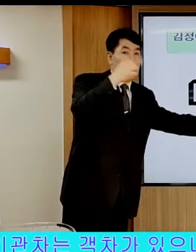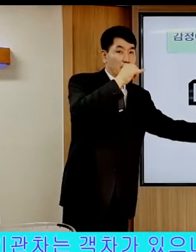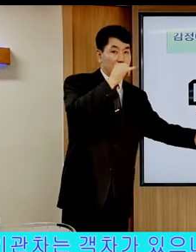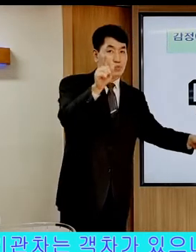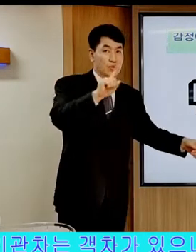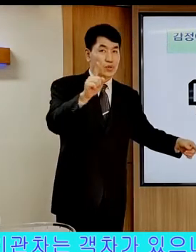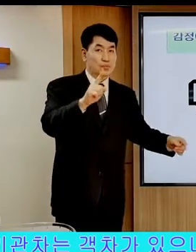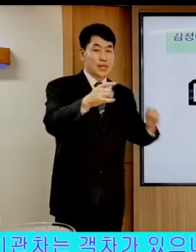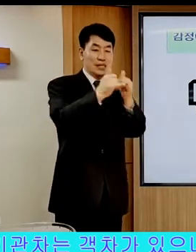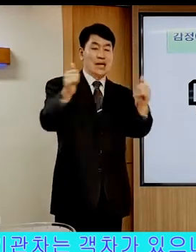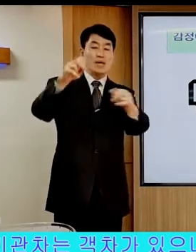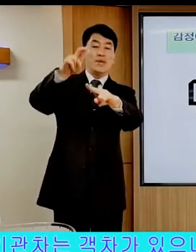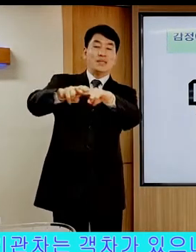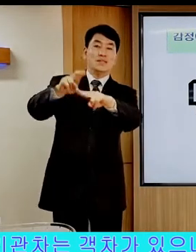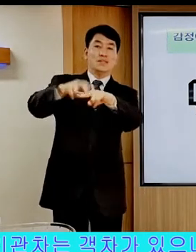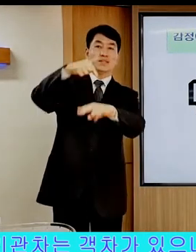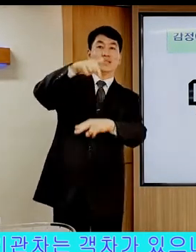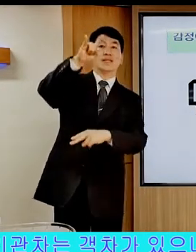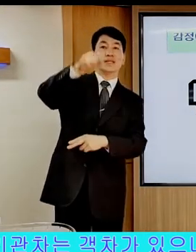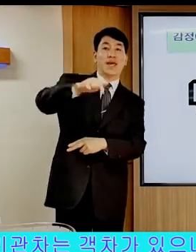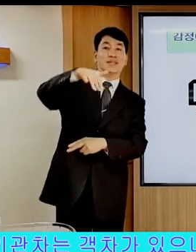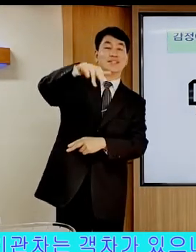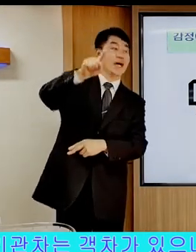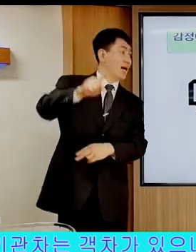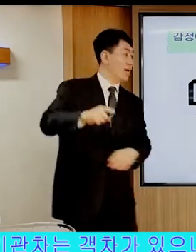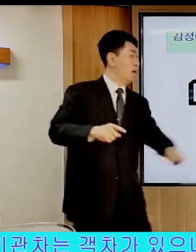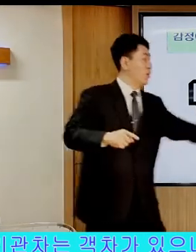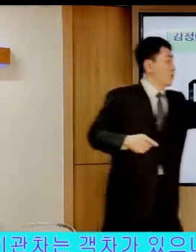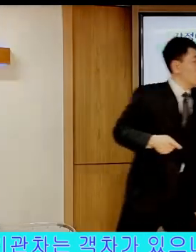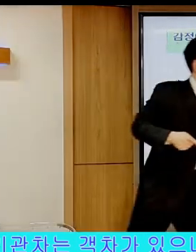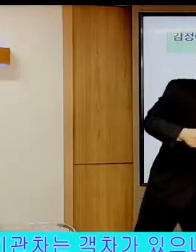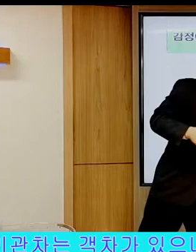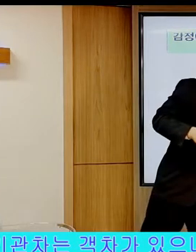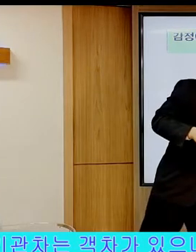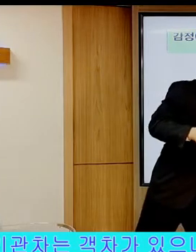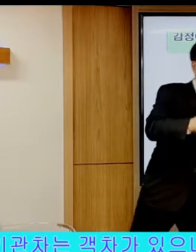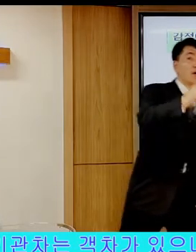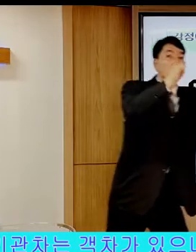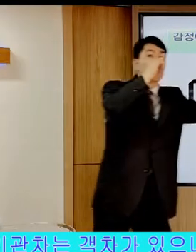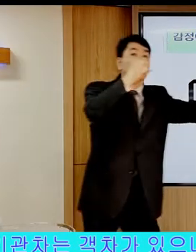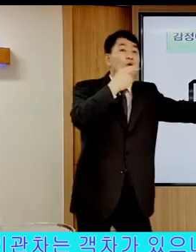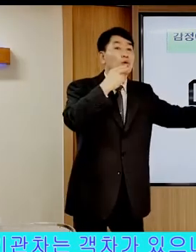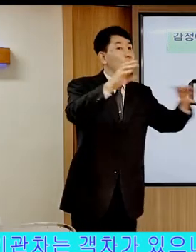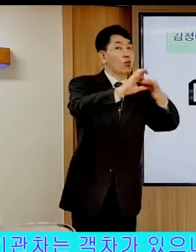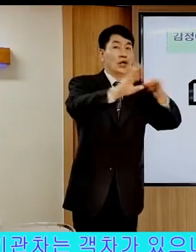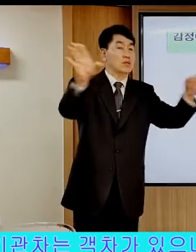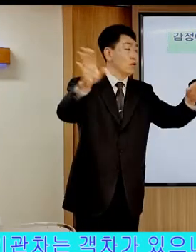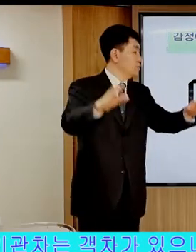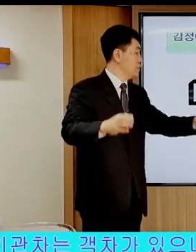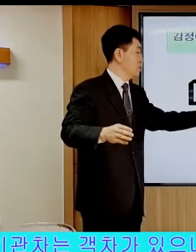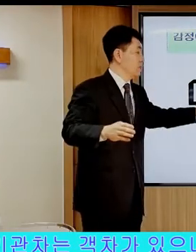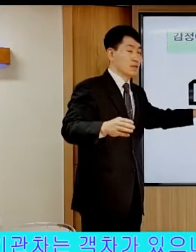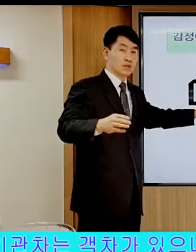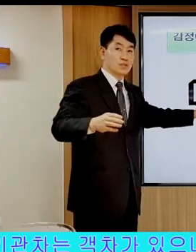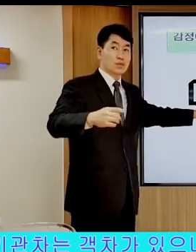있는 뭐죠? 사람이 앉아있는 객차. 이 객차가 있고 없고 관계없이 얘는